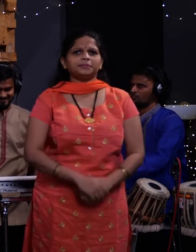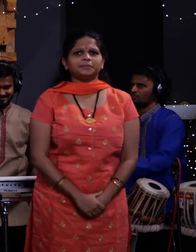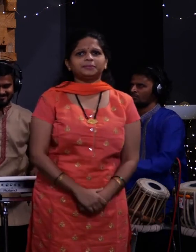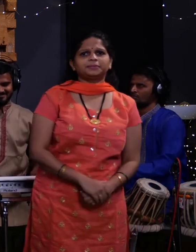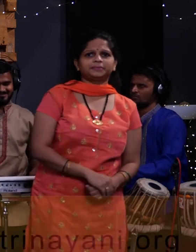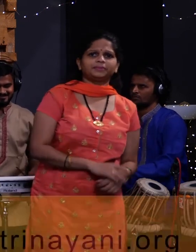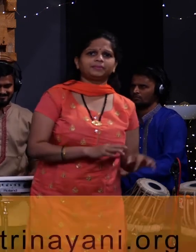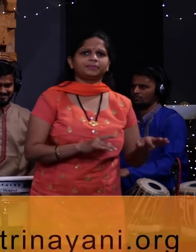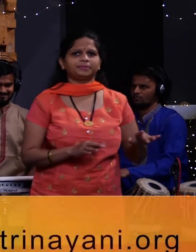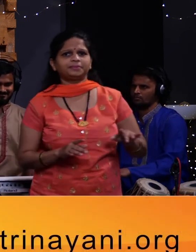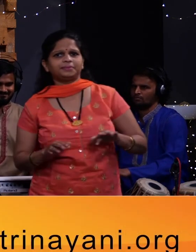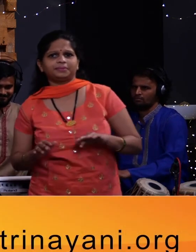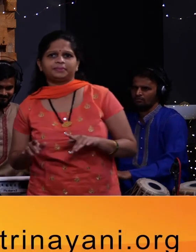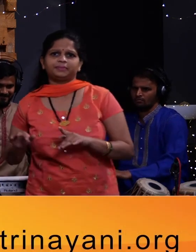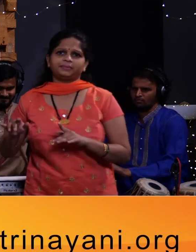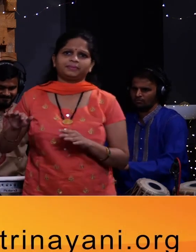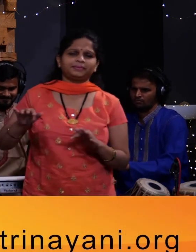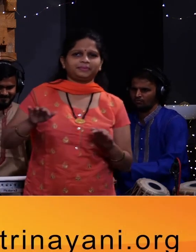दुनिया मेरी